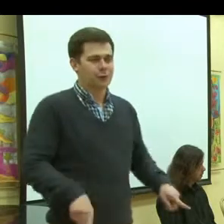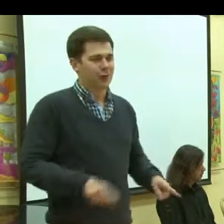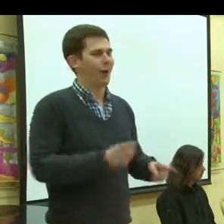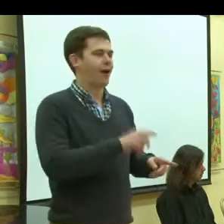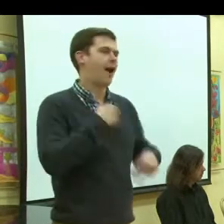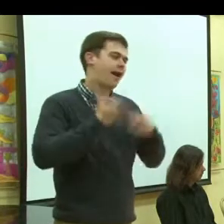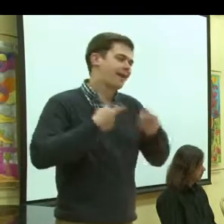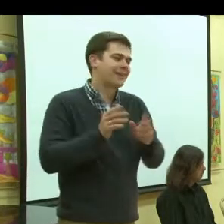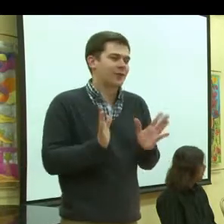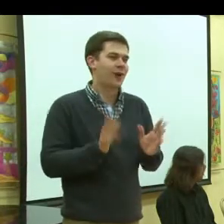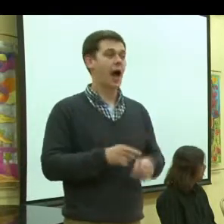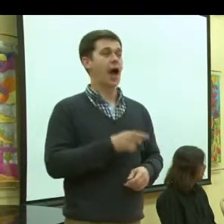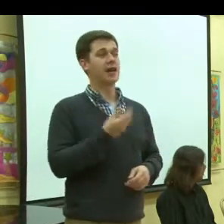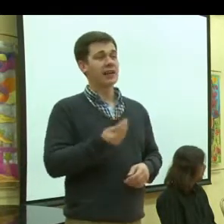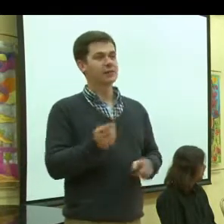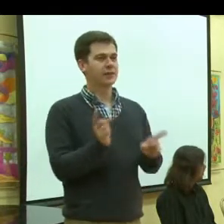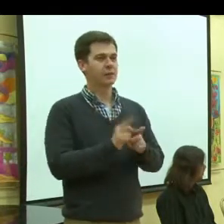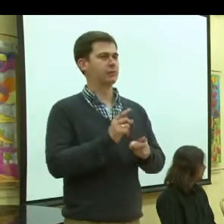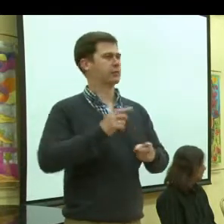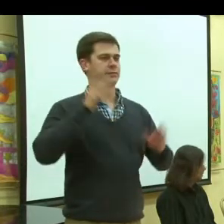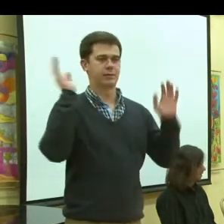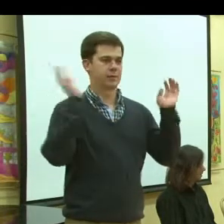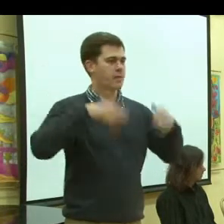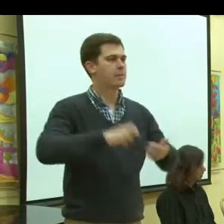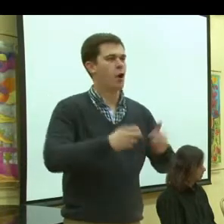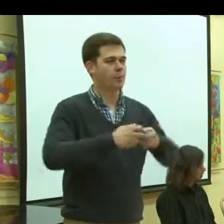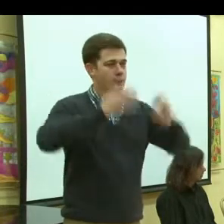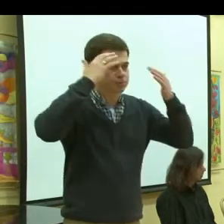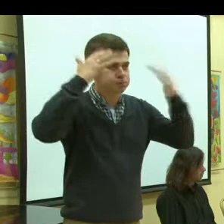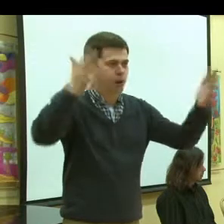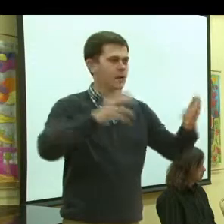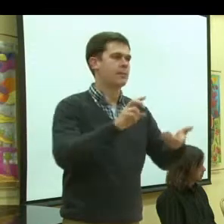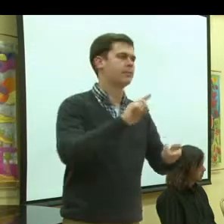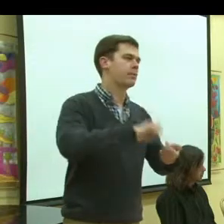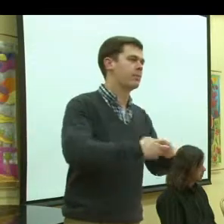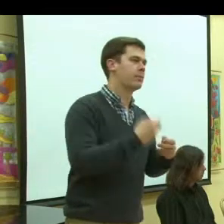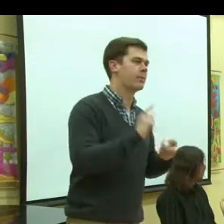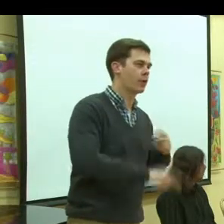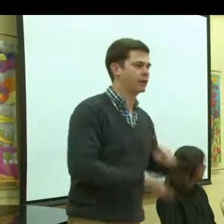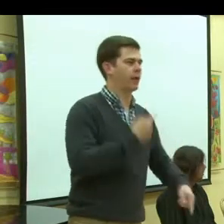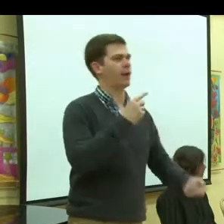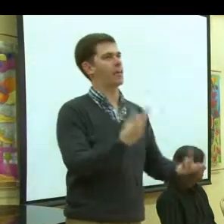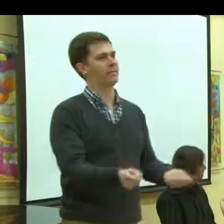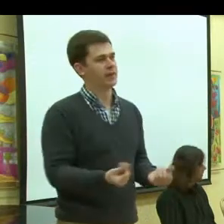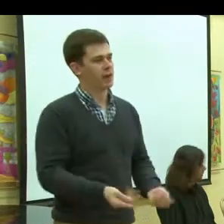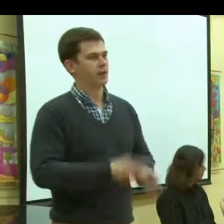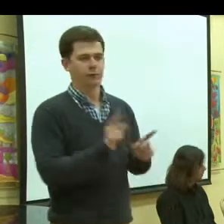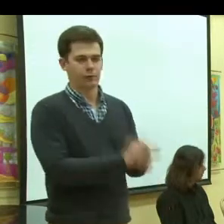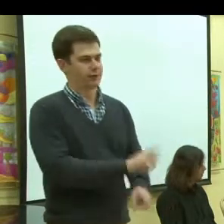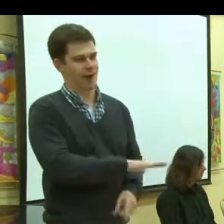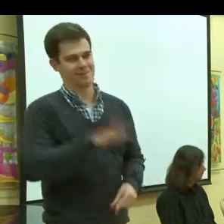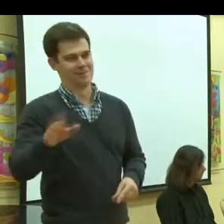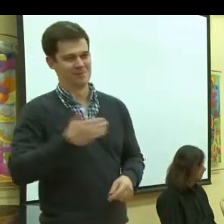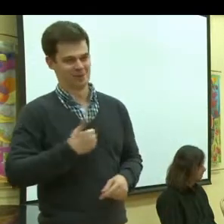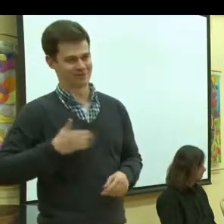są. Oczywiście mówię, że mamy poza tym tysiące problemów politycznych, społecznych i innych, jak to zawsze. Estamos acostumbrados, mira. Ale są do tego